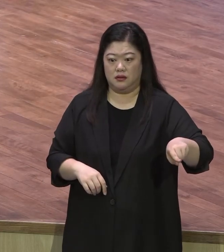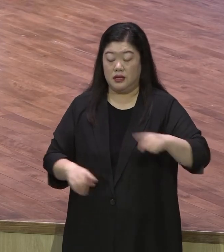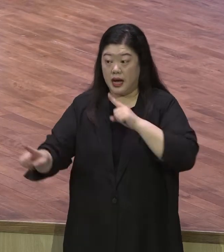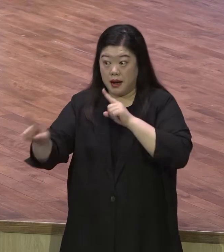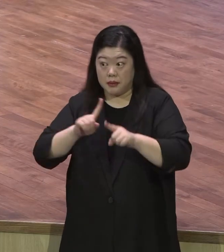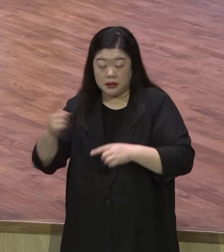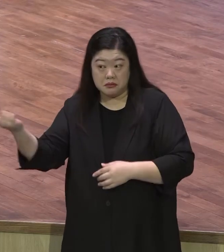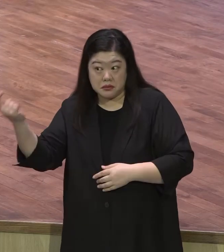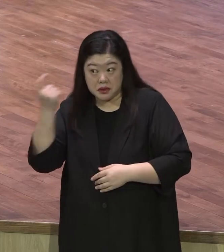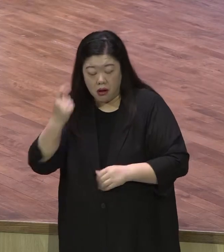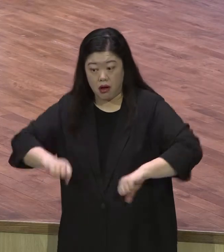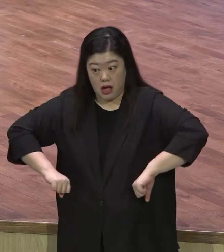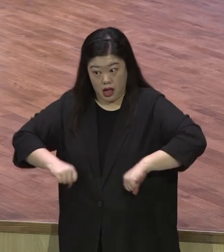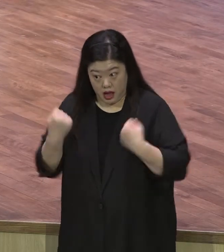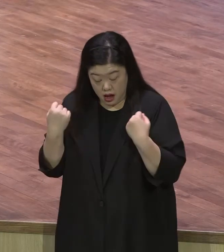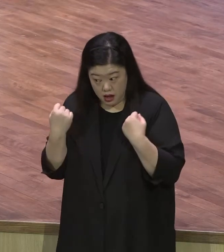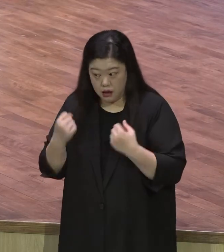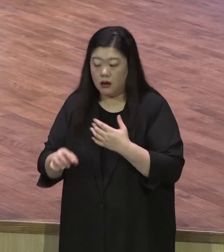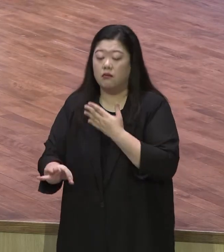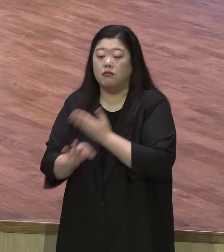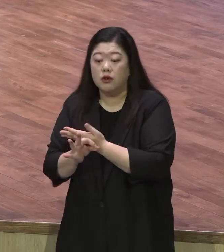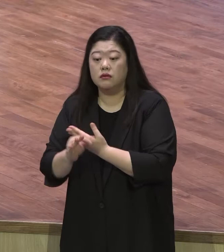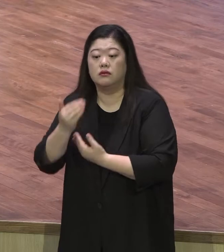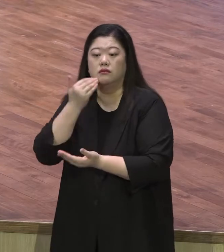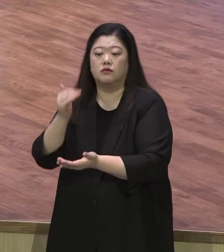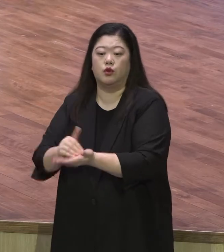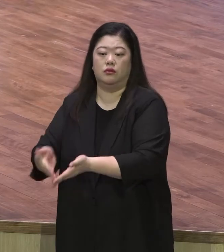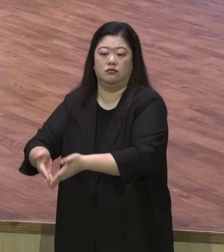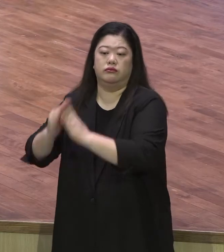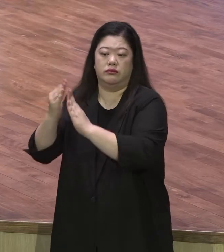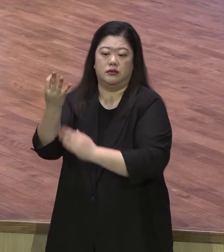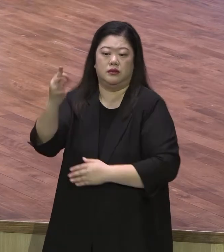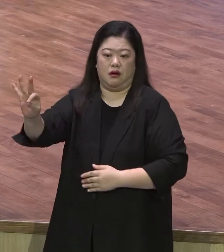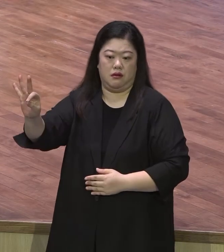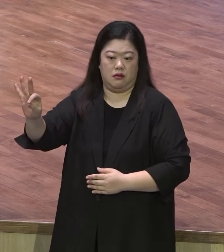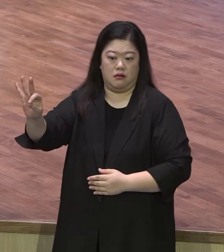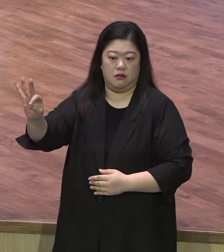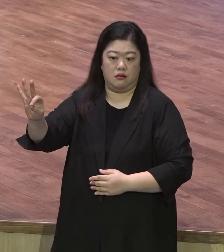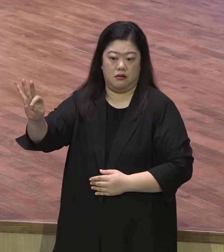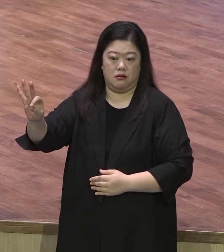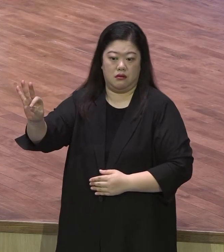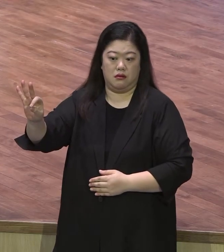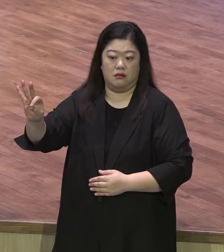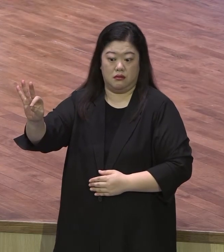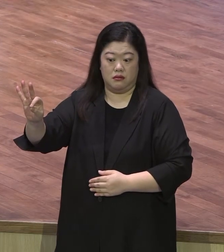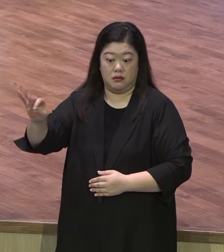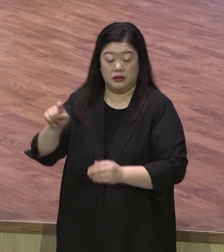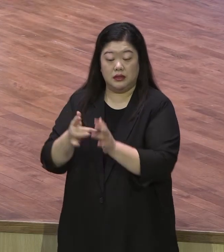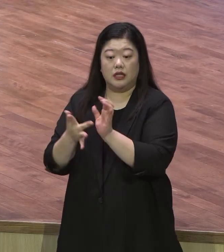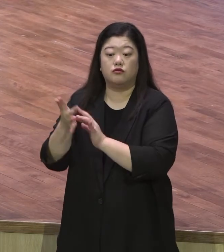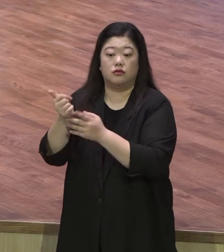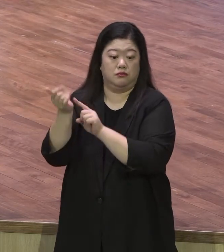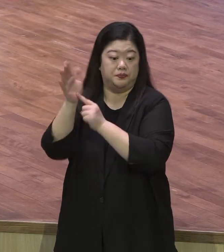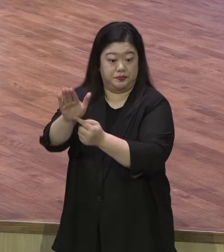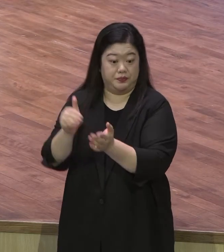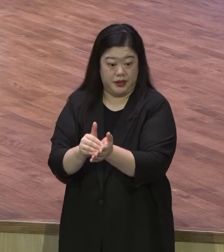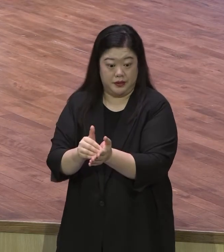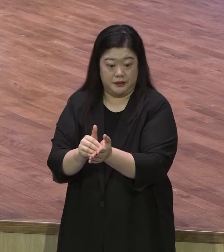듣고 행하는 자가 바로 반석위에 집을 짓는 지혜로운 건축자다 라는 말씀이